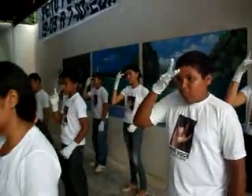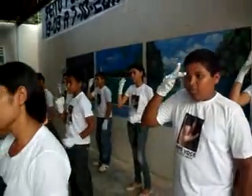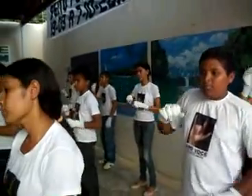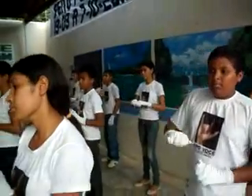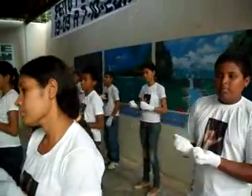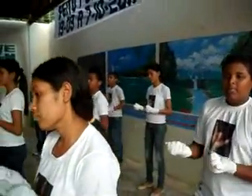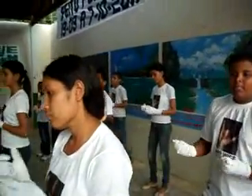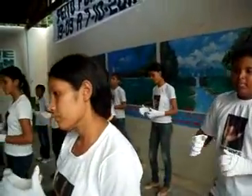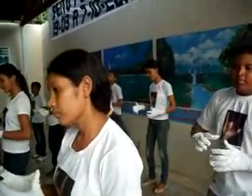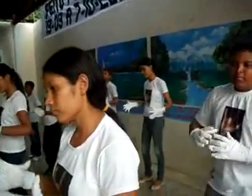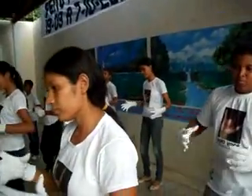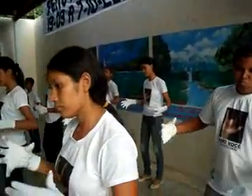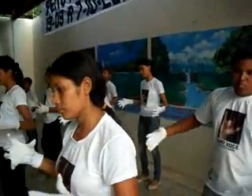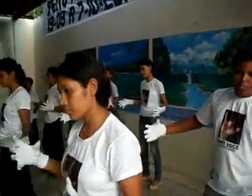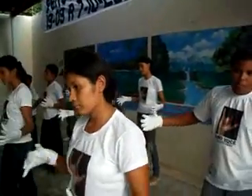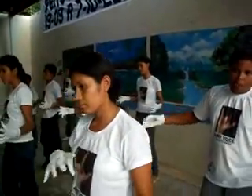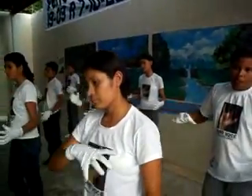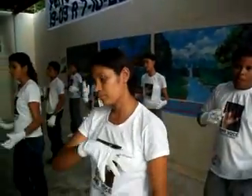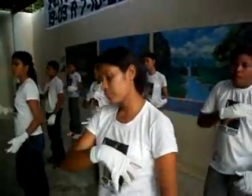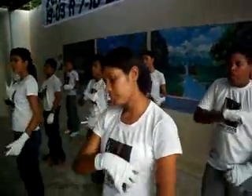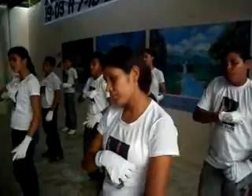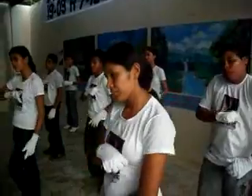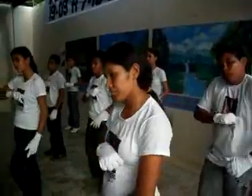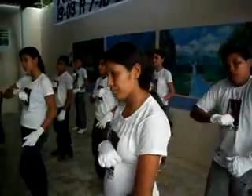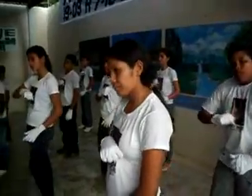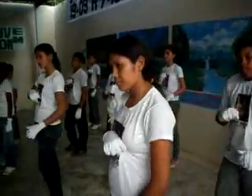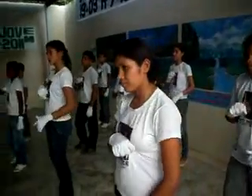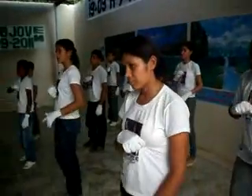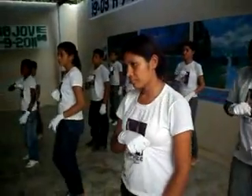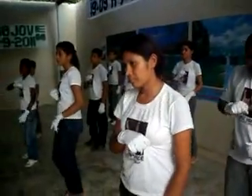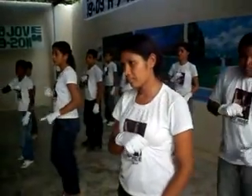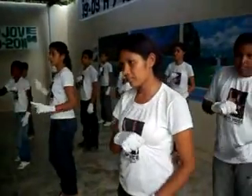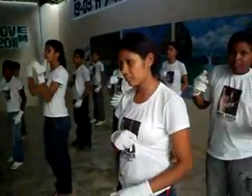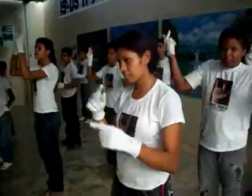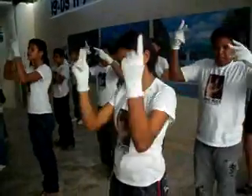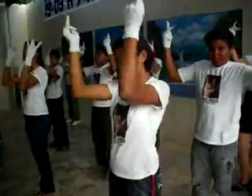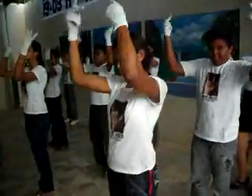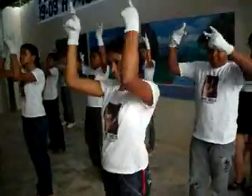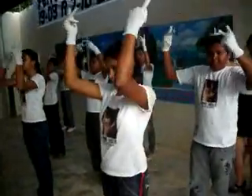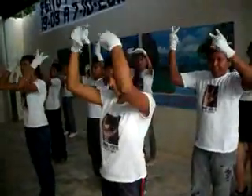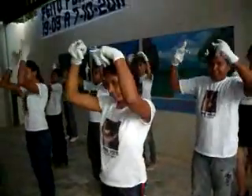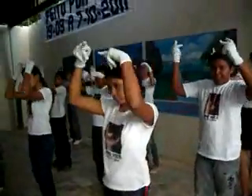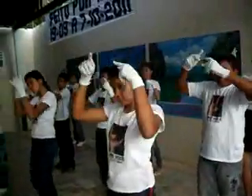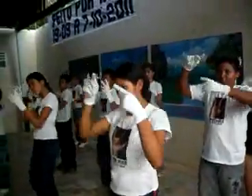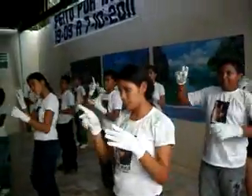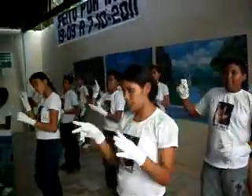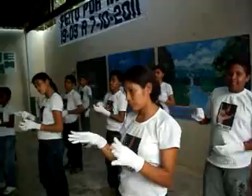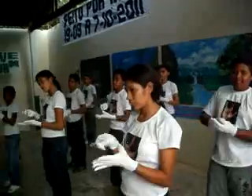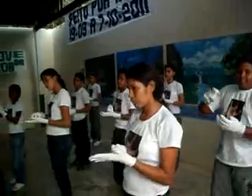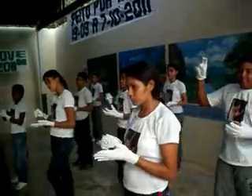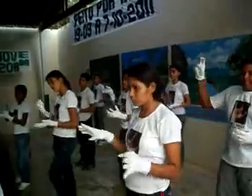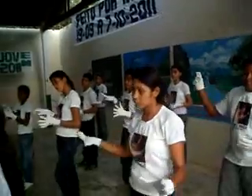dividir um grande amor Como um brilho da manhã assim você chegou Uma